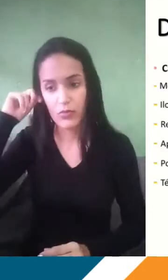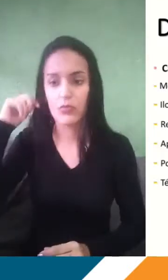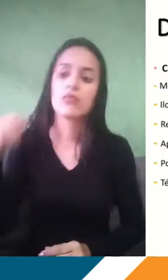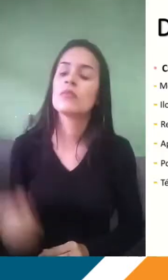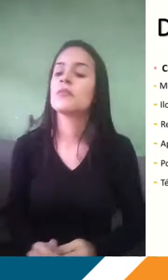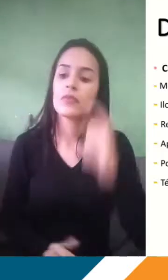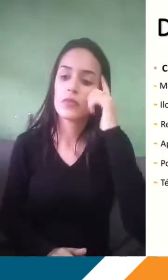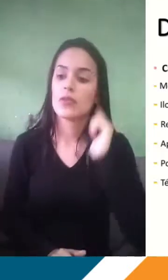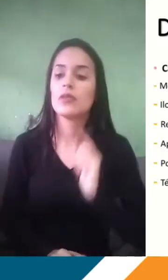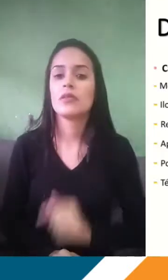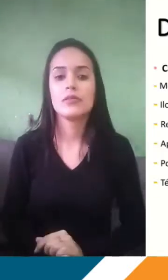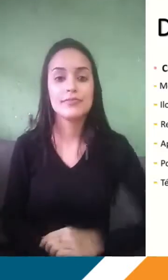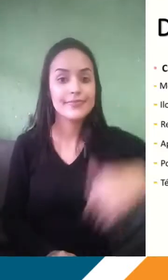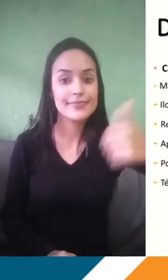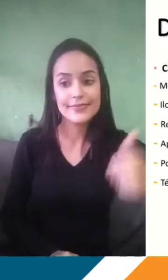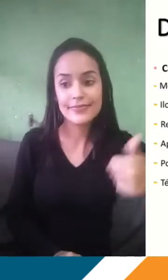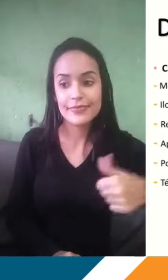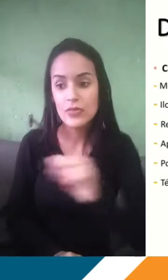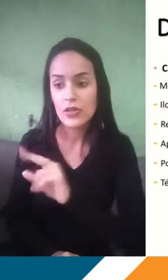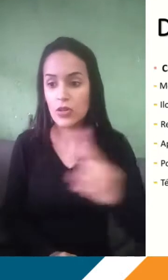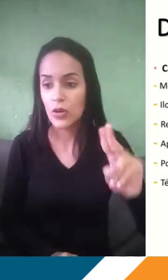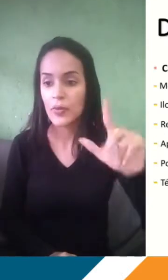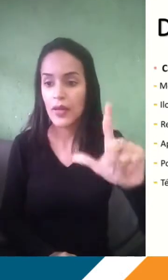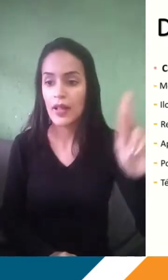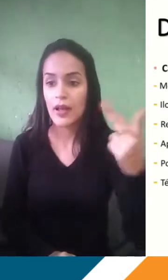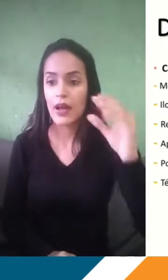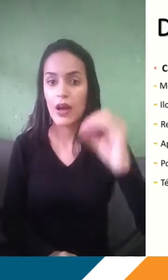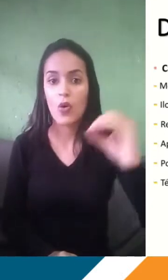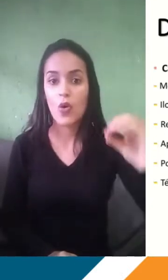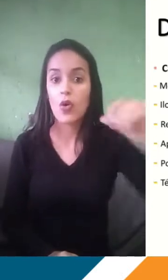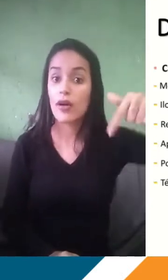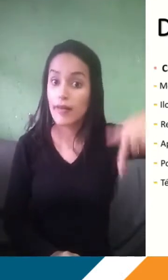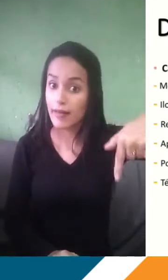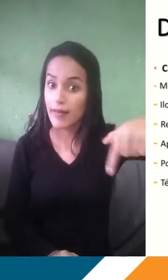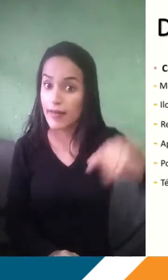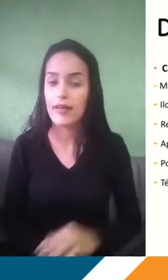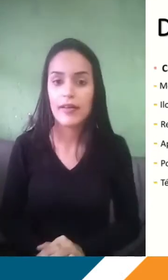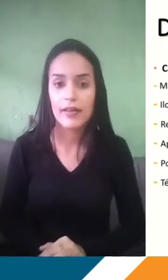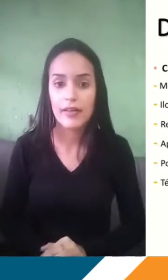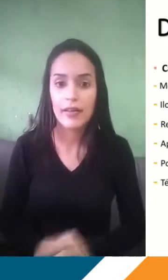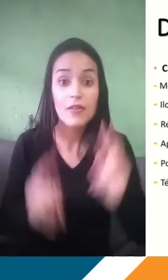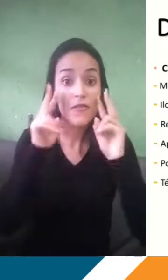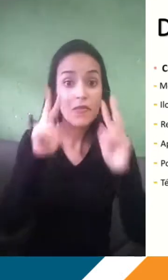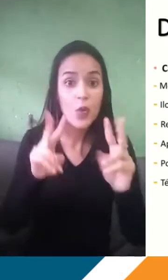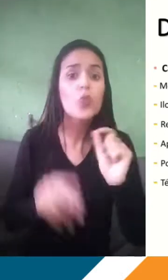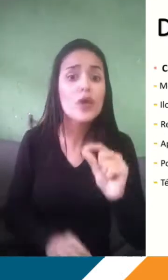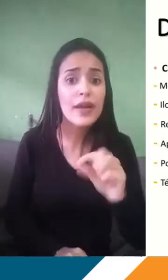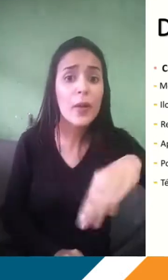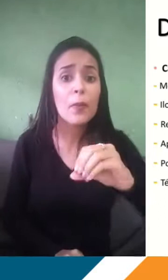Duchamp. Na primeira, intitulada LHOOQ, vemos a imagem da Mona Lisa